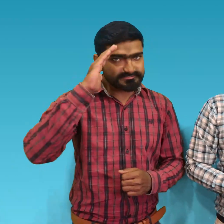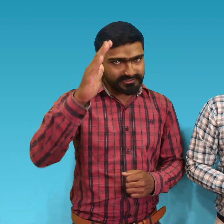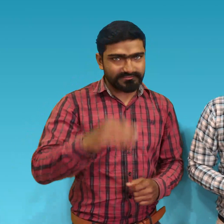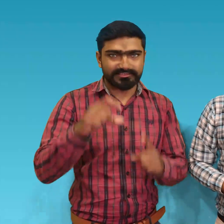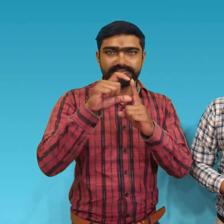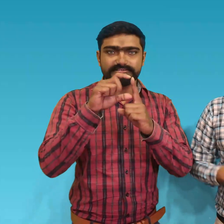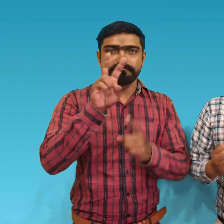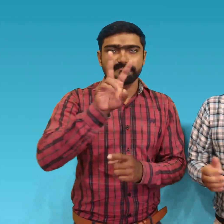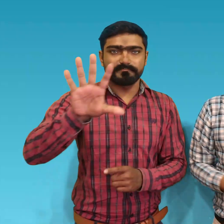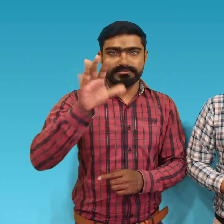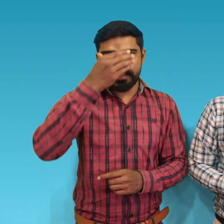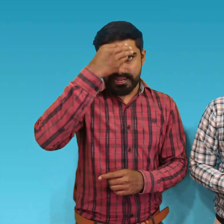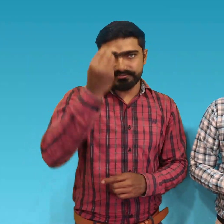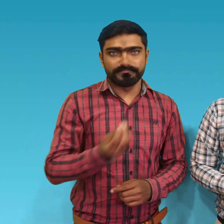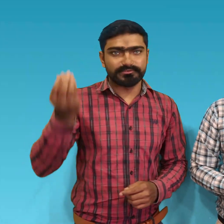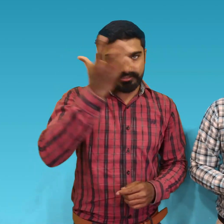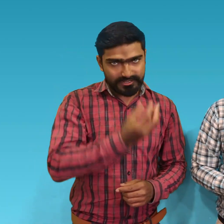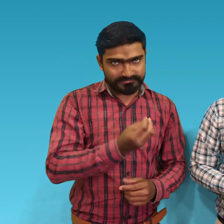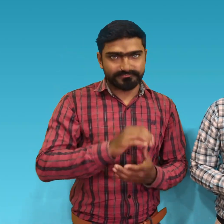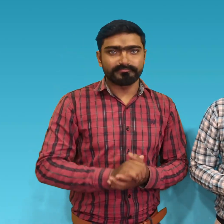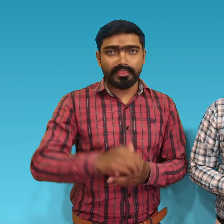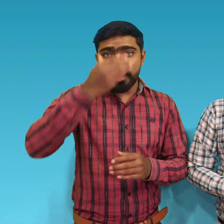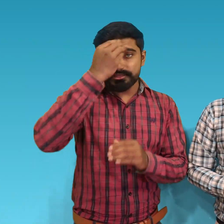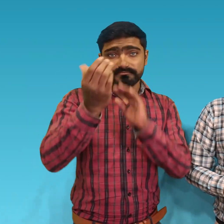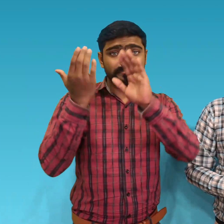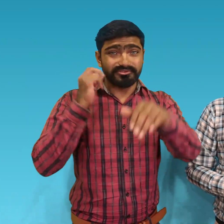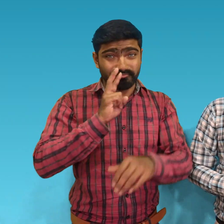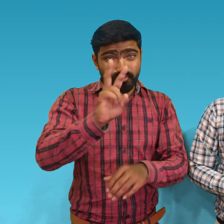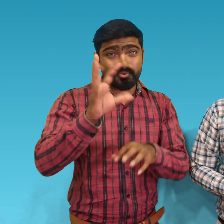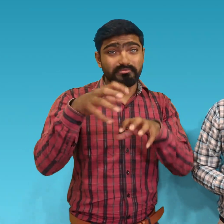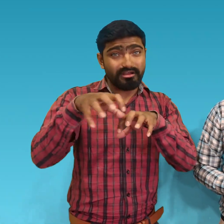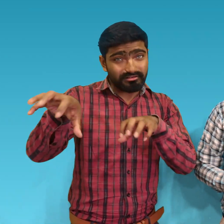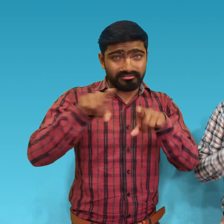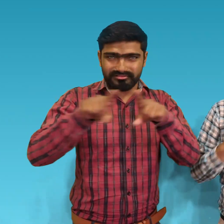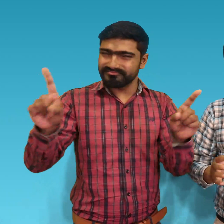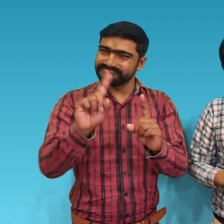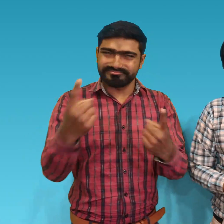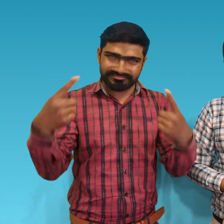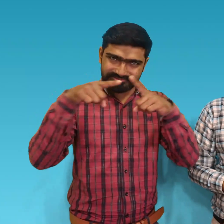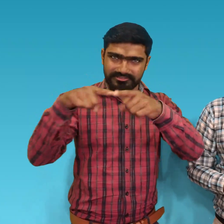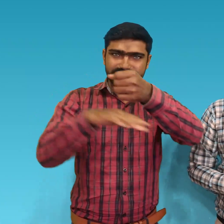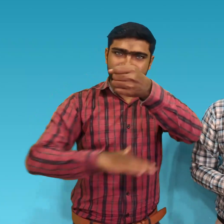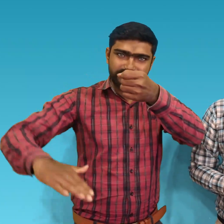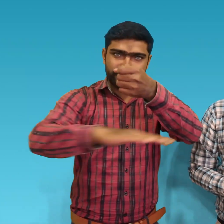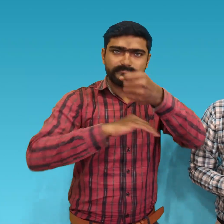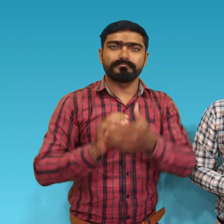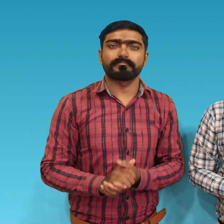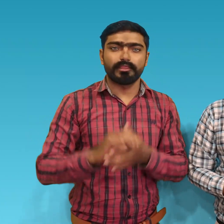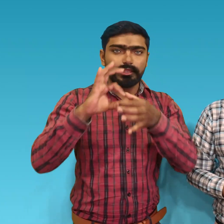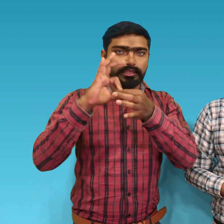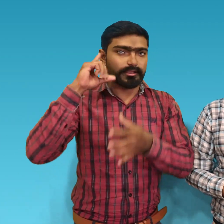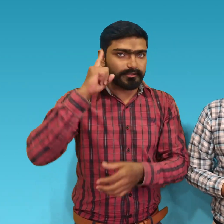Assalamu alaikum. जैसा कि आपको मालूम है कि 25th of December is Qaid-e-Azam Day and Qaid-e-Azam always advocated for the rights of